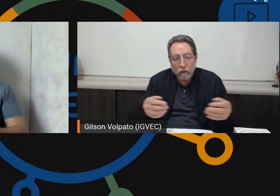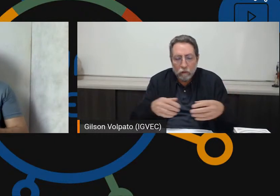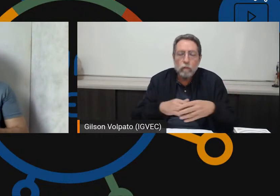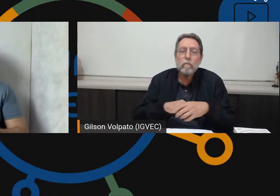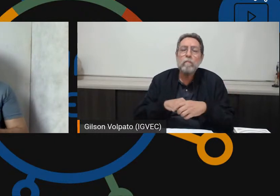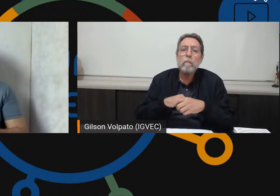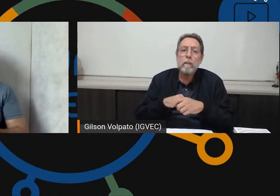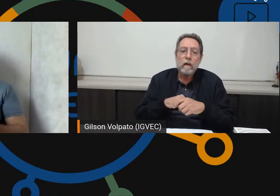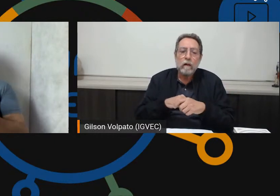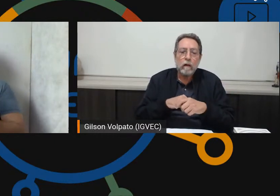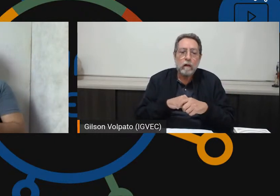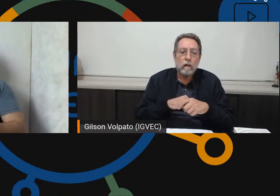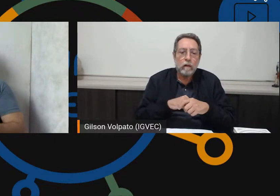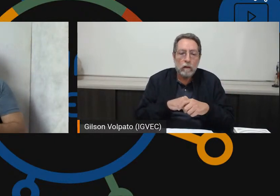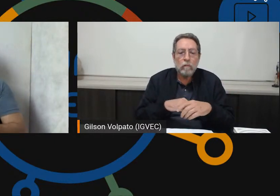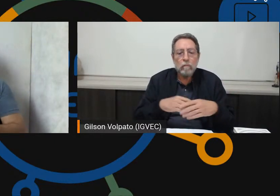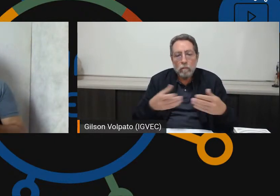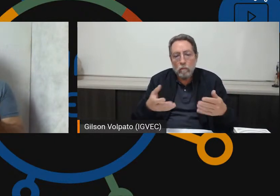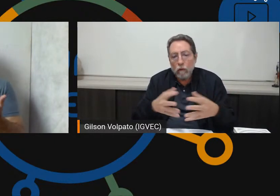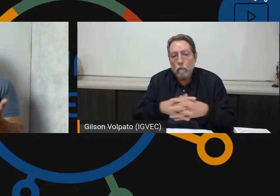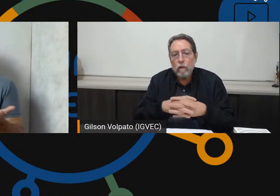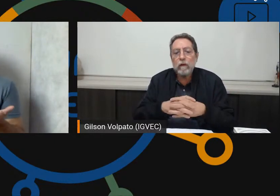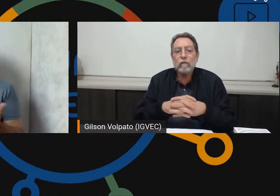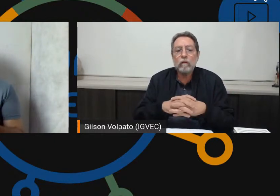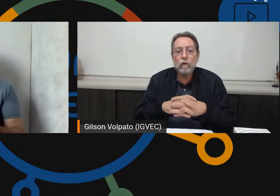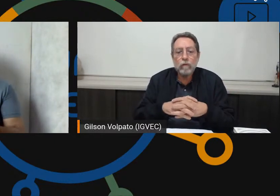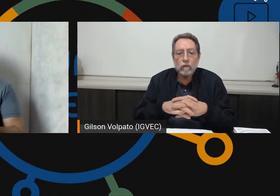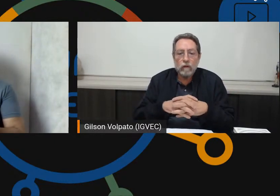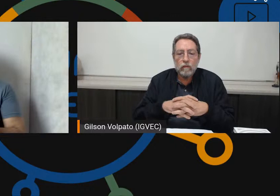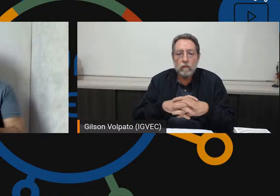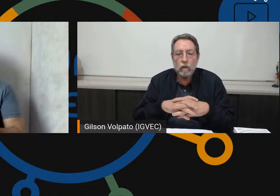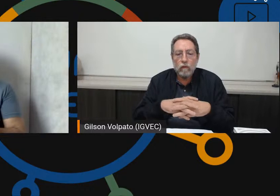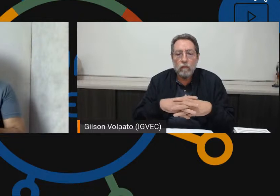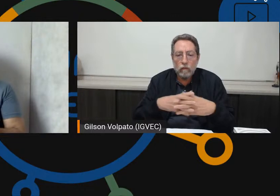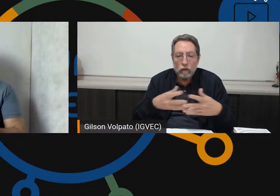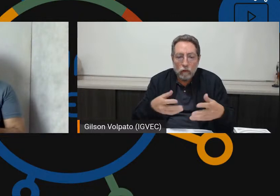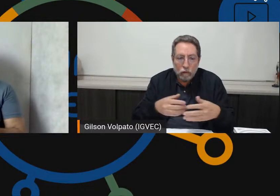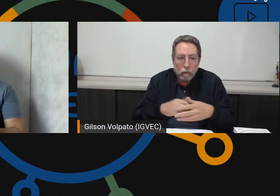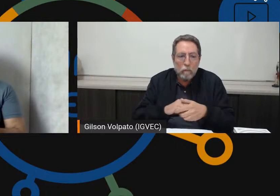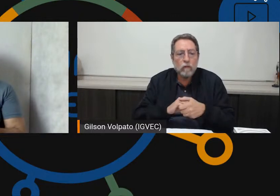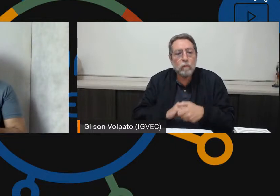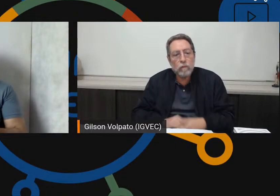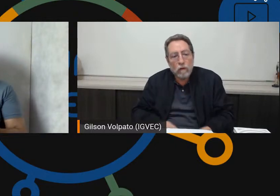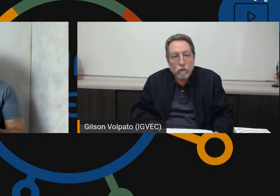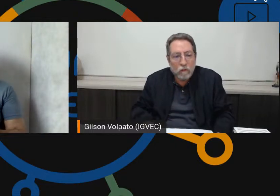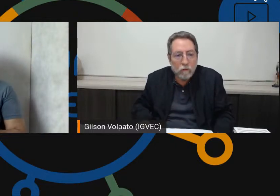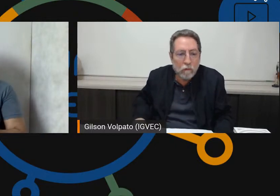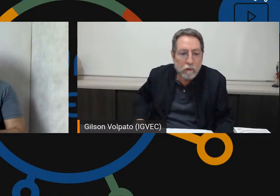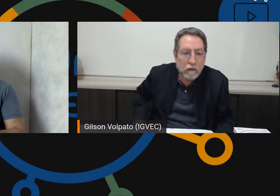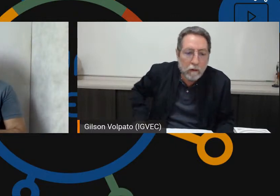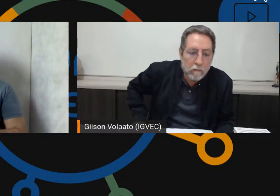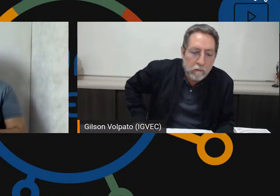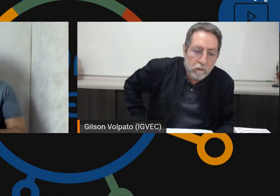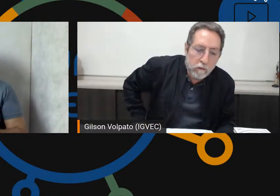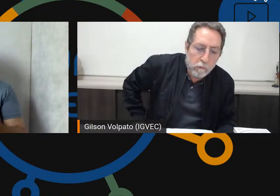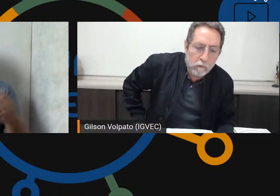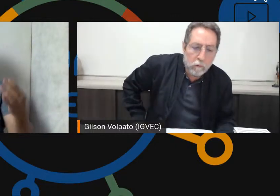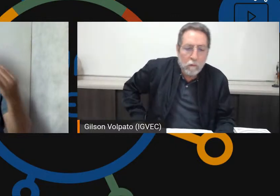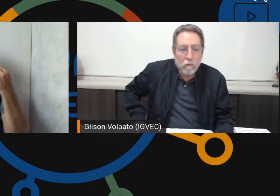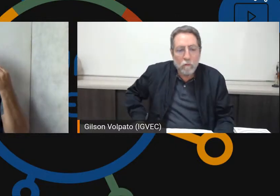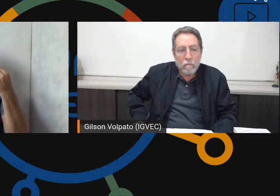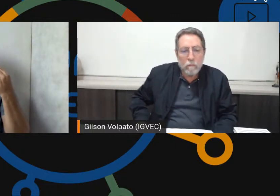que eu não conheço. E, obviamente, todos vocês que estão assistindo nesse momento, sem vocês não haveria